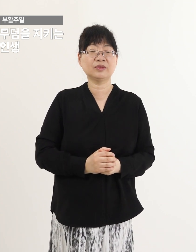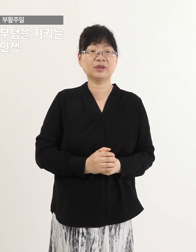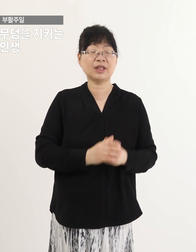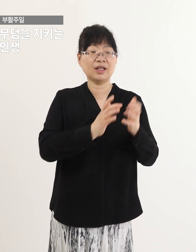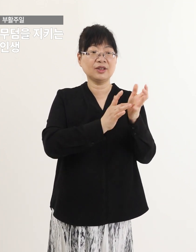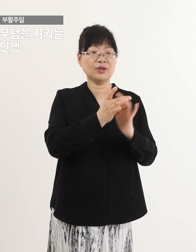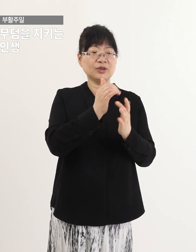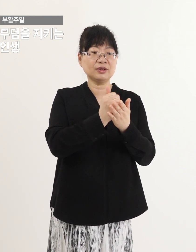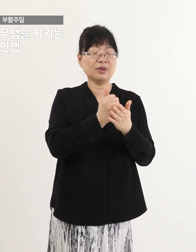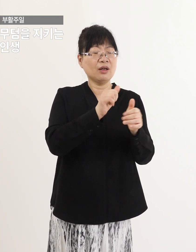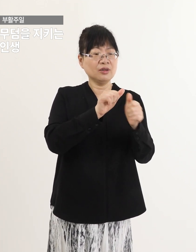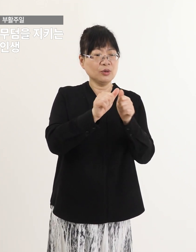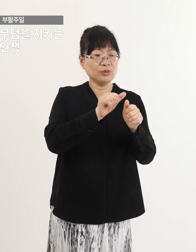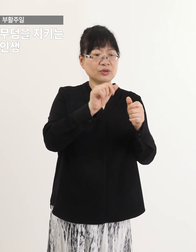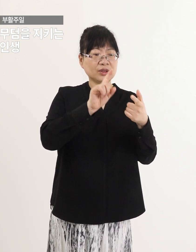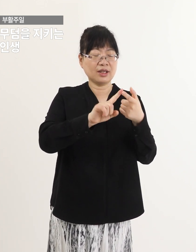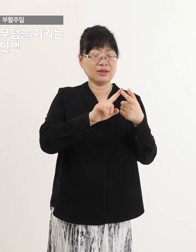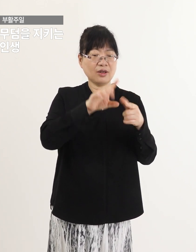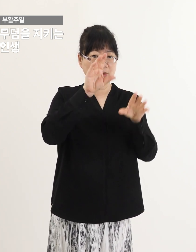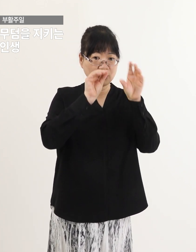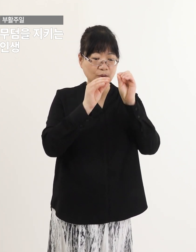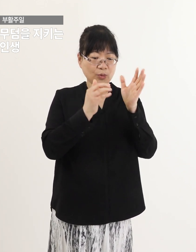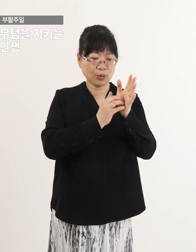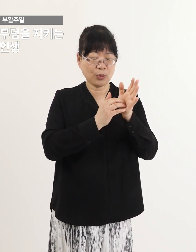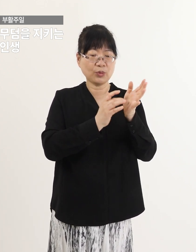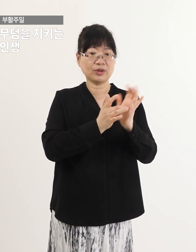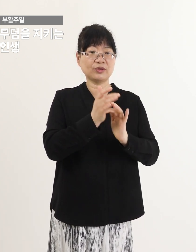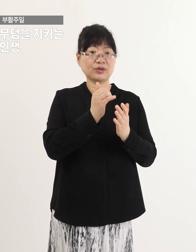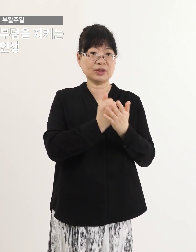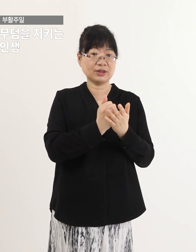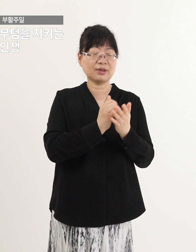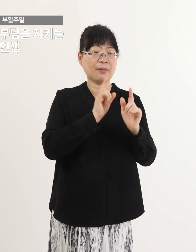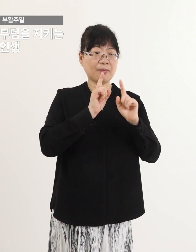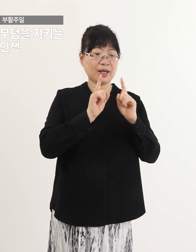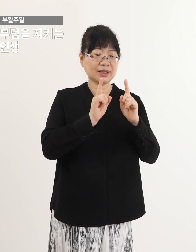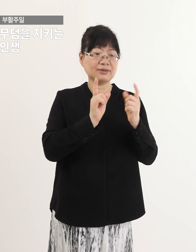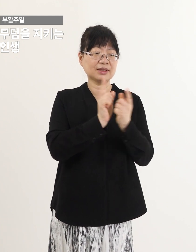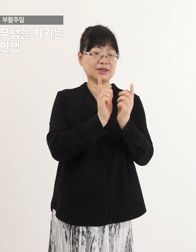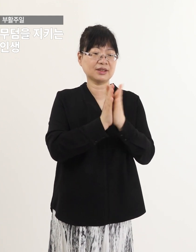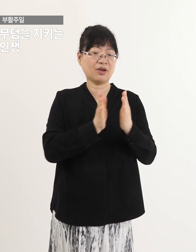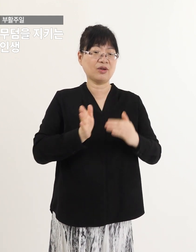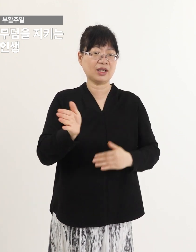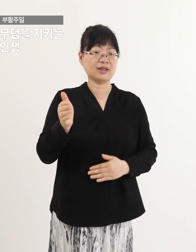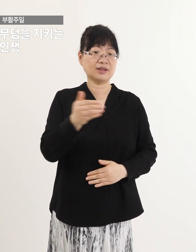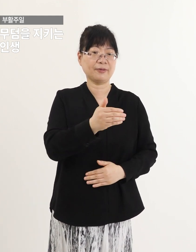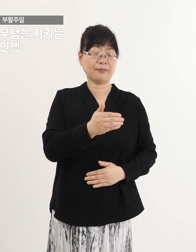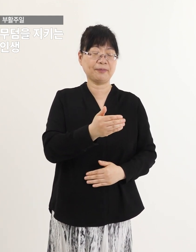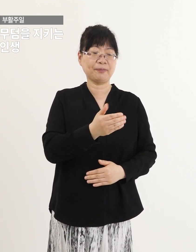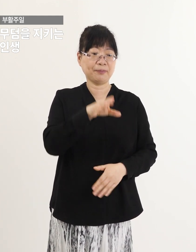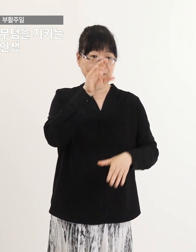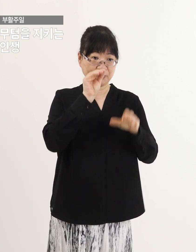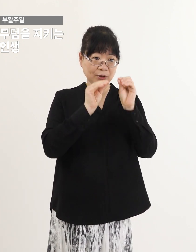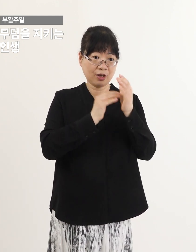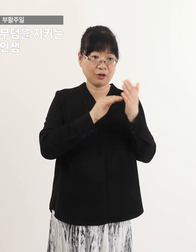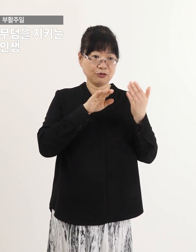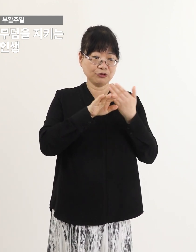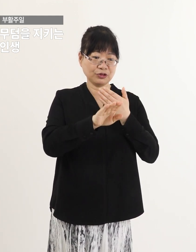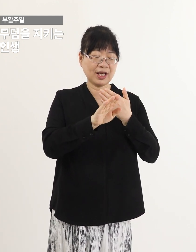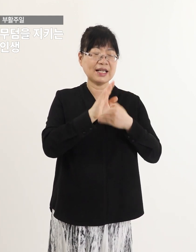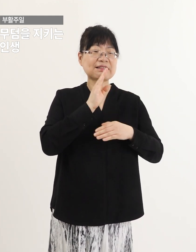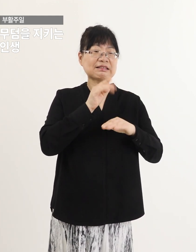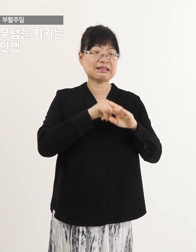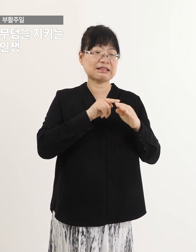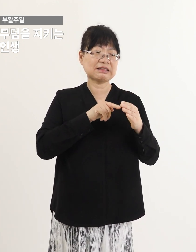그분에 대해서 소문도 들었고 그분의 말씀을 직간접적으로 들으면서 진리에 대한